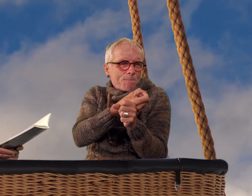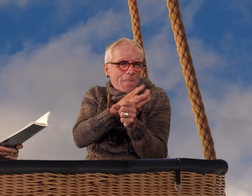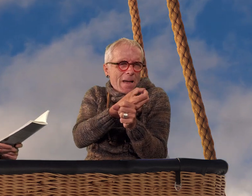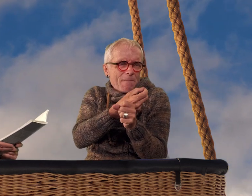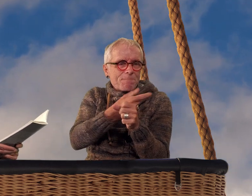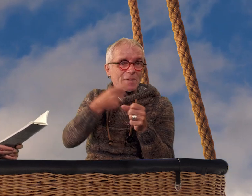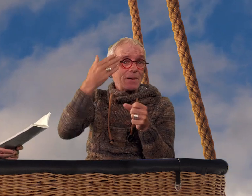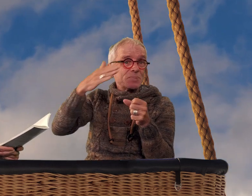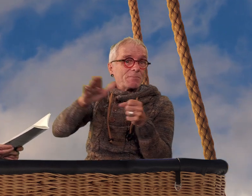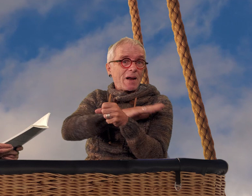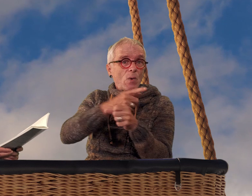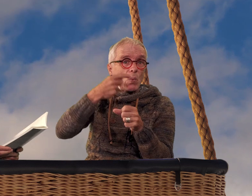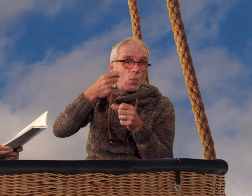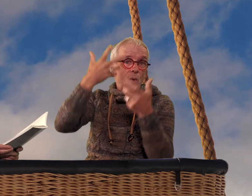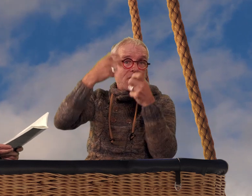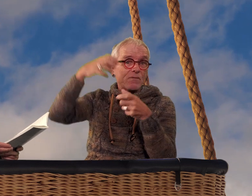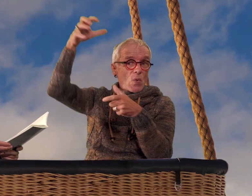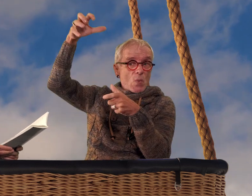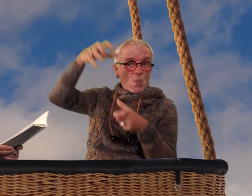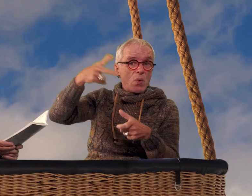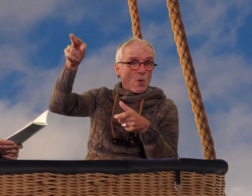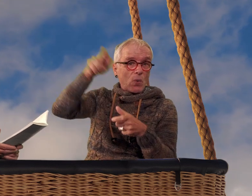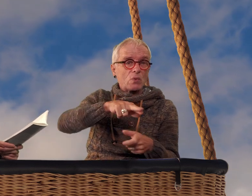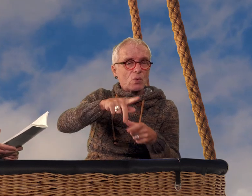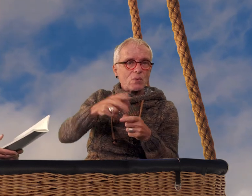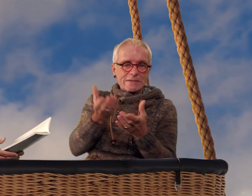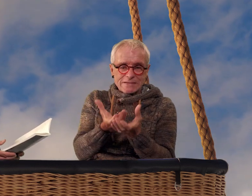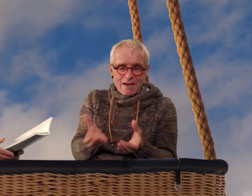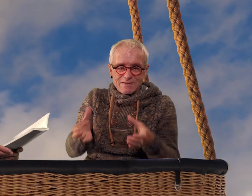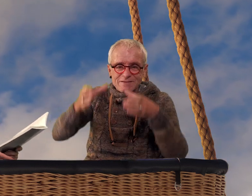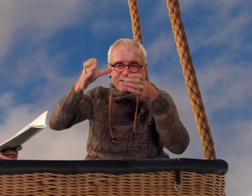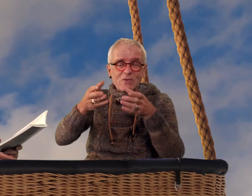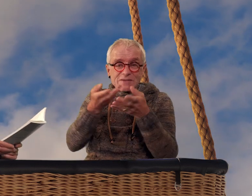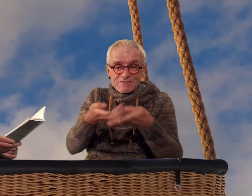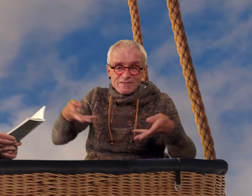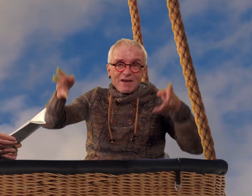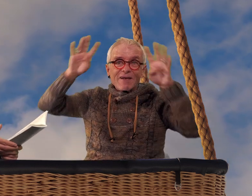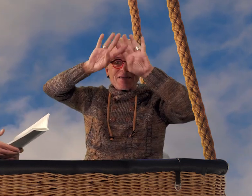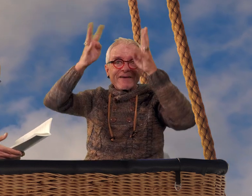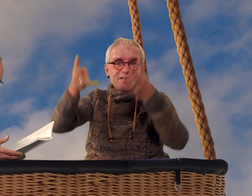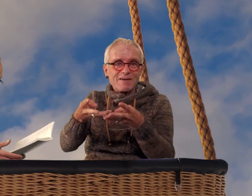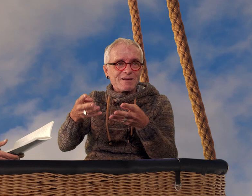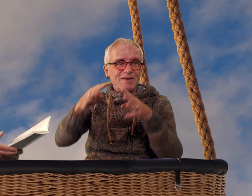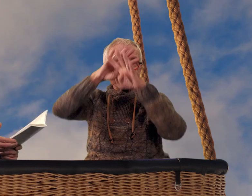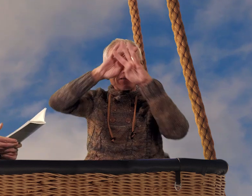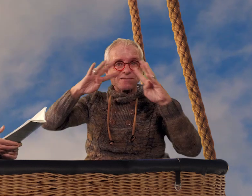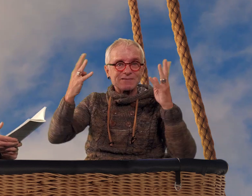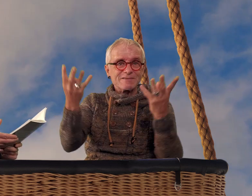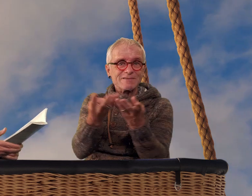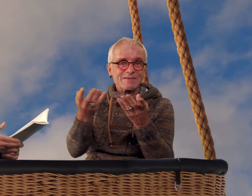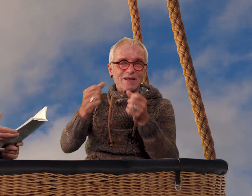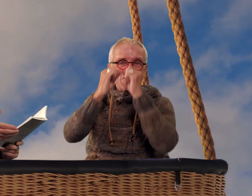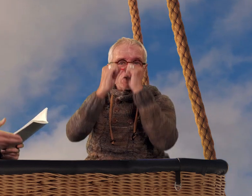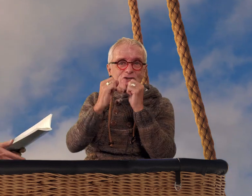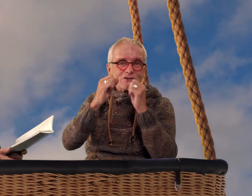ou que l'on veut descendre. La nacelle qui facilite les manœuvres de la machine, le filet qui contient l'enveloppe du ballon et répartit la